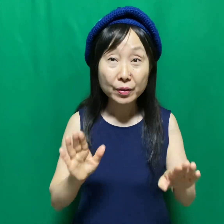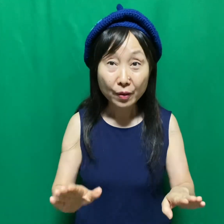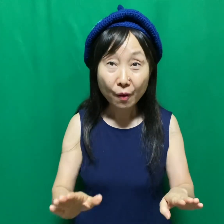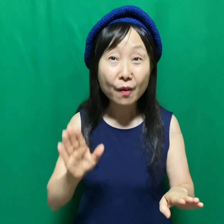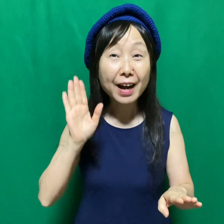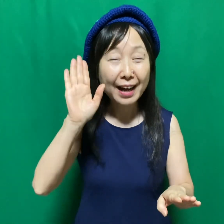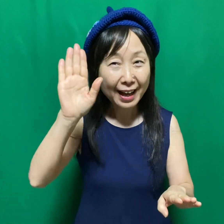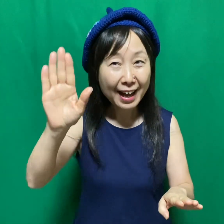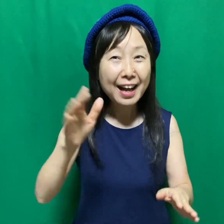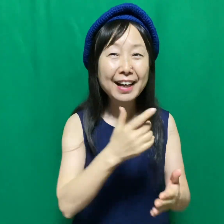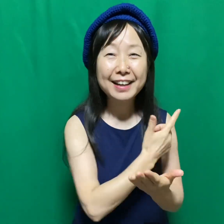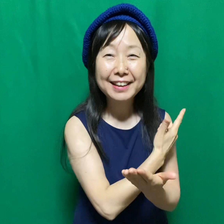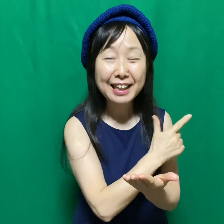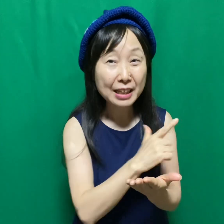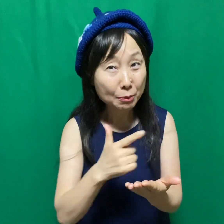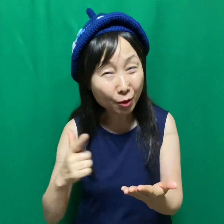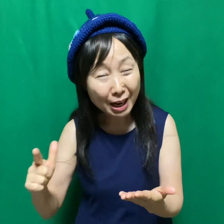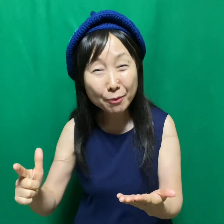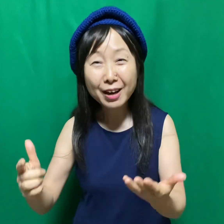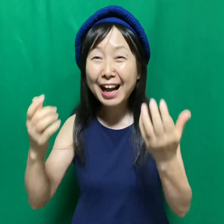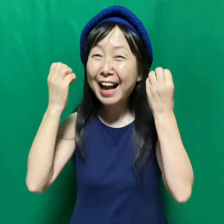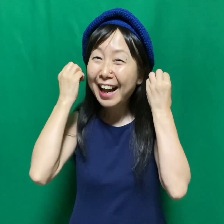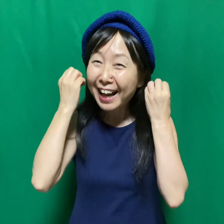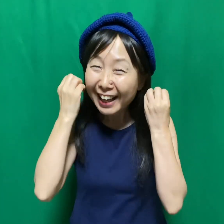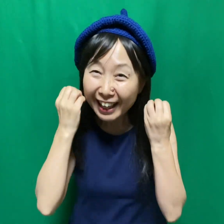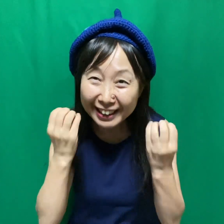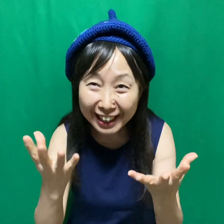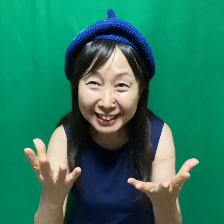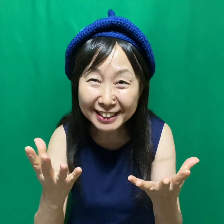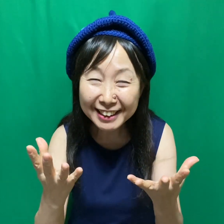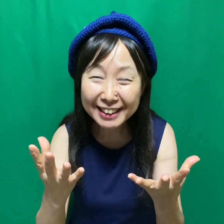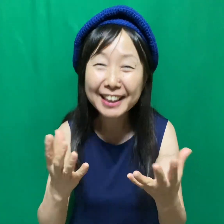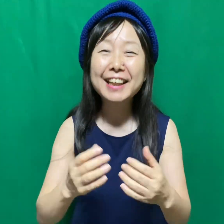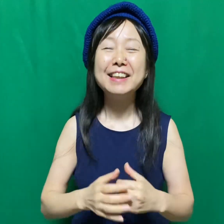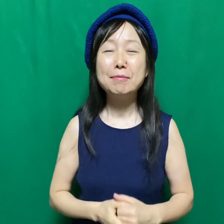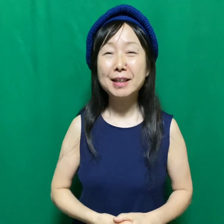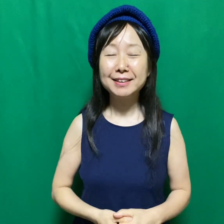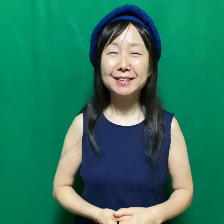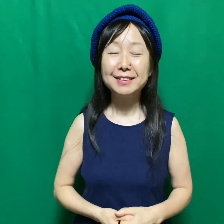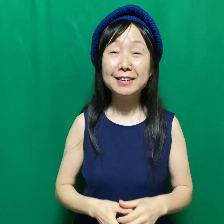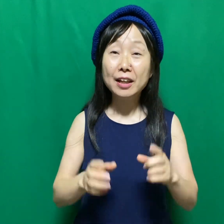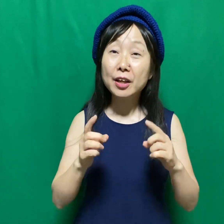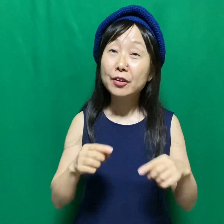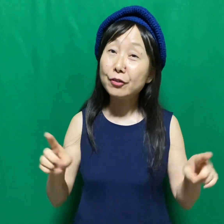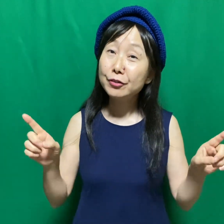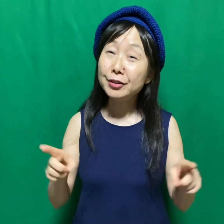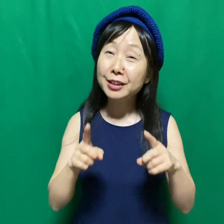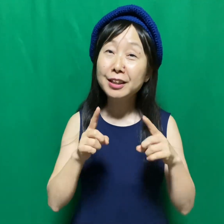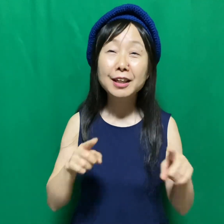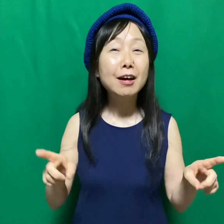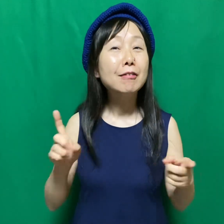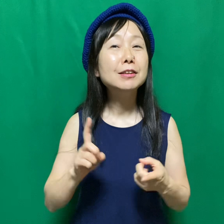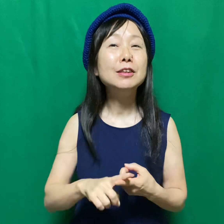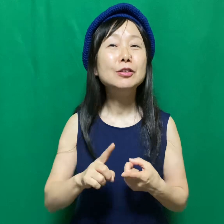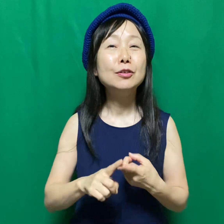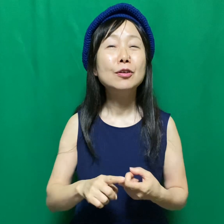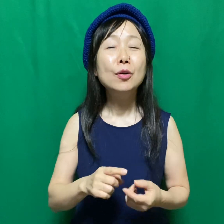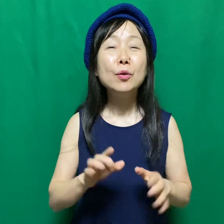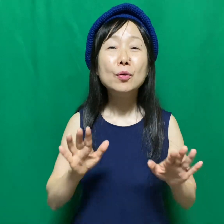今日から何もかもが新しいってやってます。曲に合わせると今